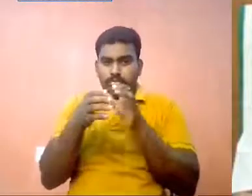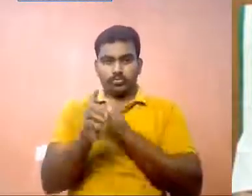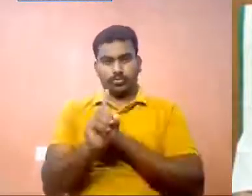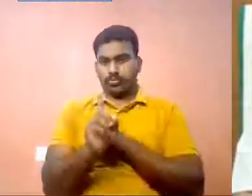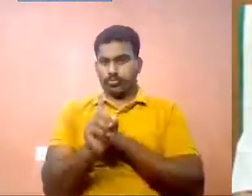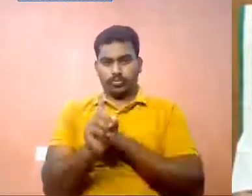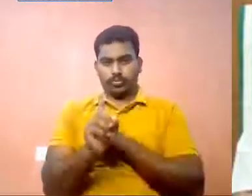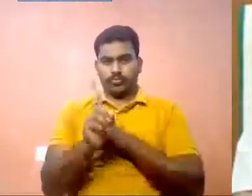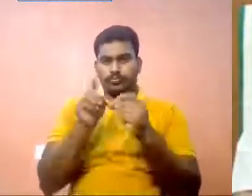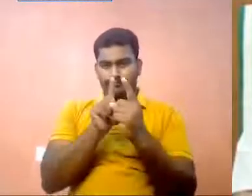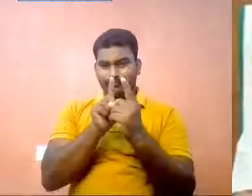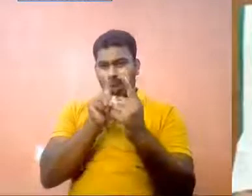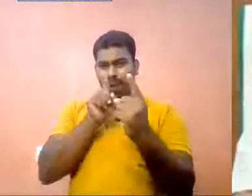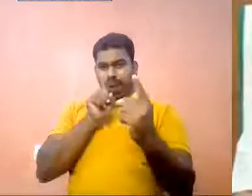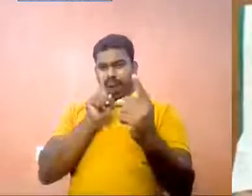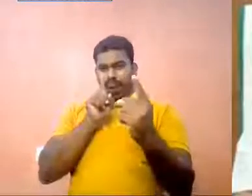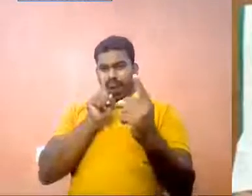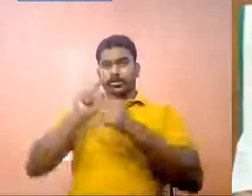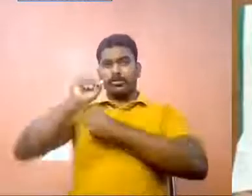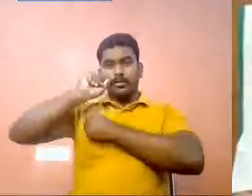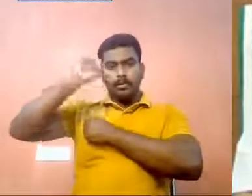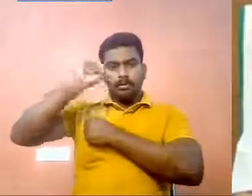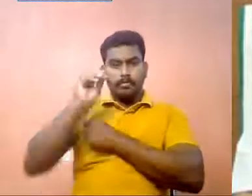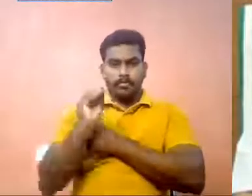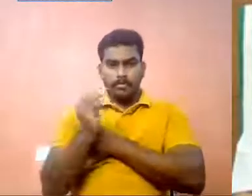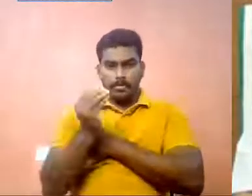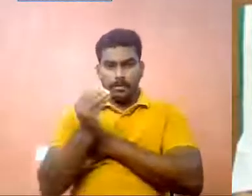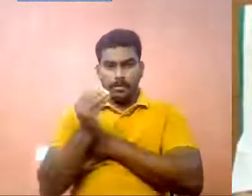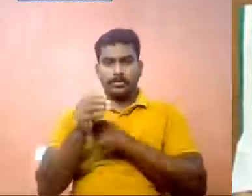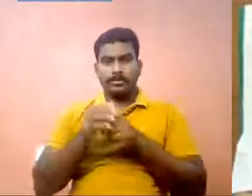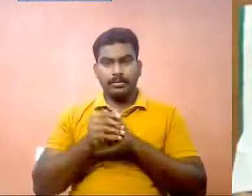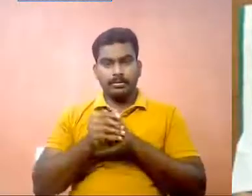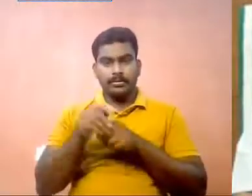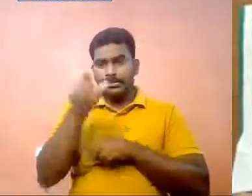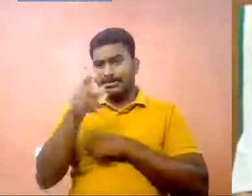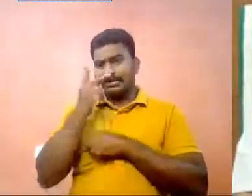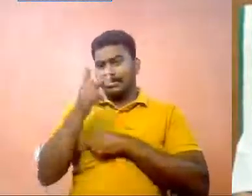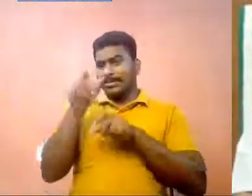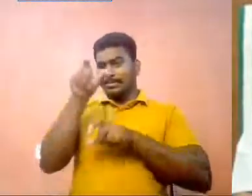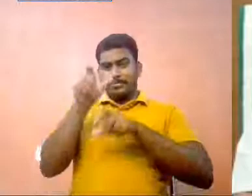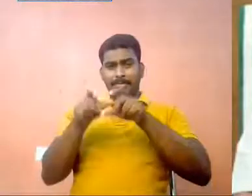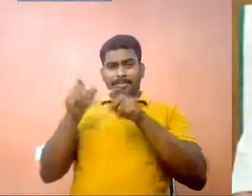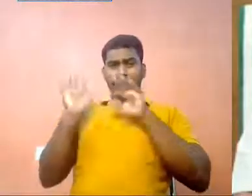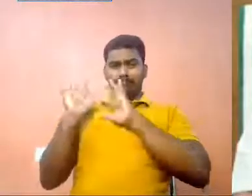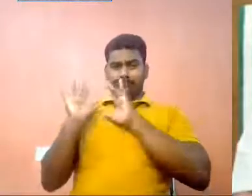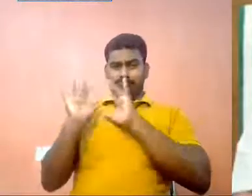ഒരു ബലപ്രയോഗ രീതി അടക്കം പലയിടത്തും ഈ ഘട്ടത്തിൽ തന്നെ നമ്മൾ കണ്ടതാണ്.